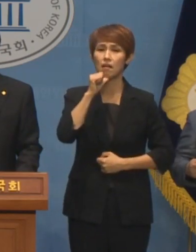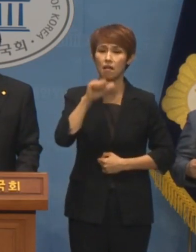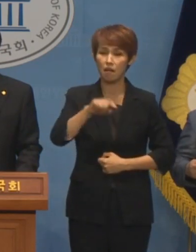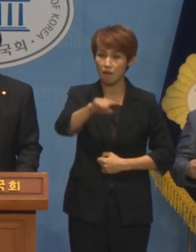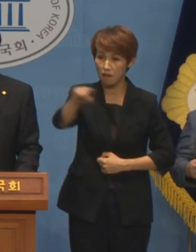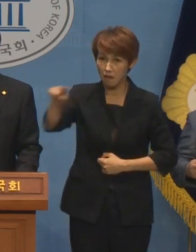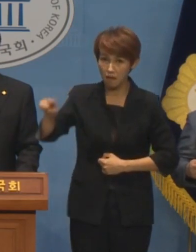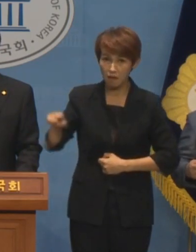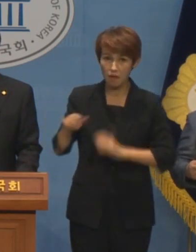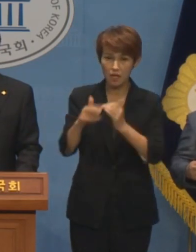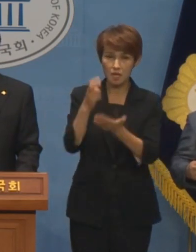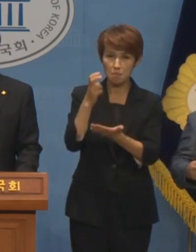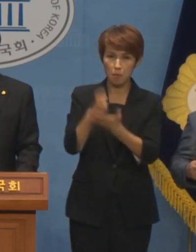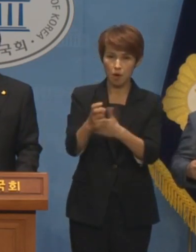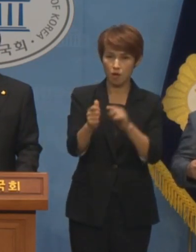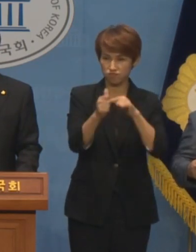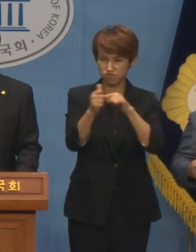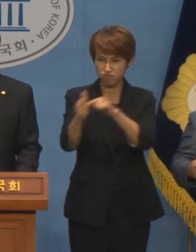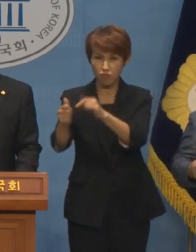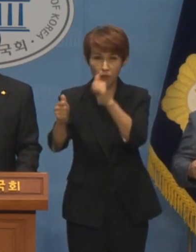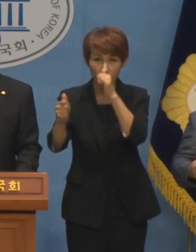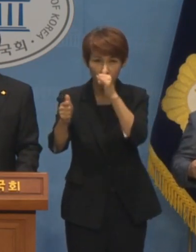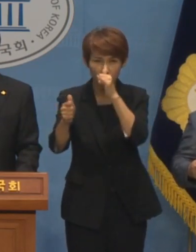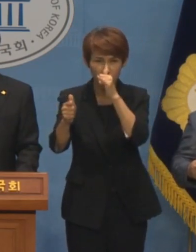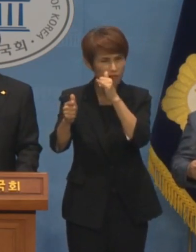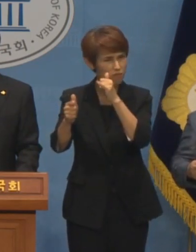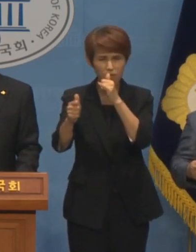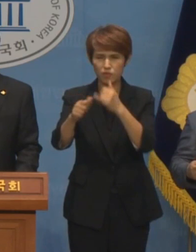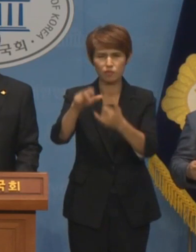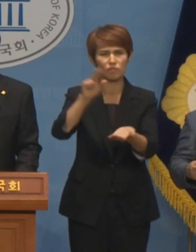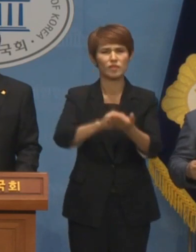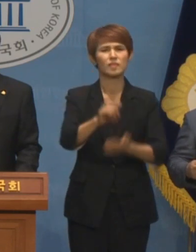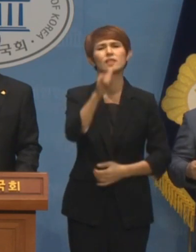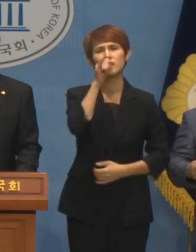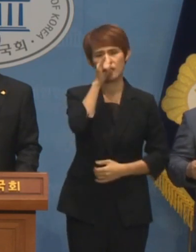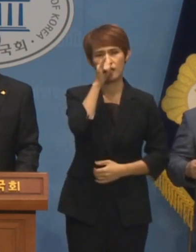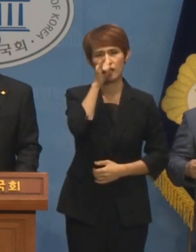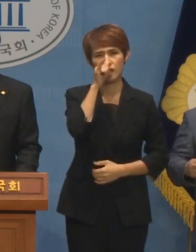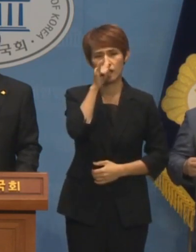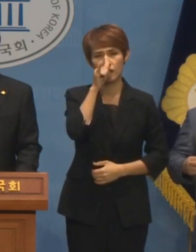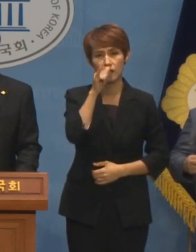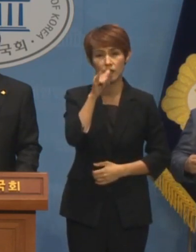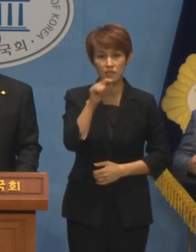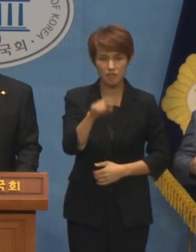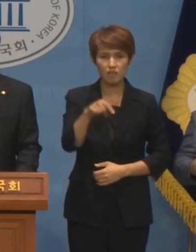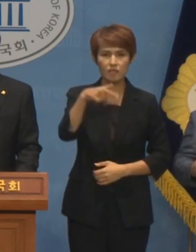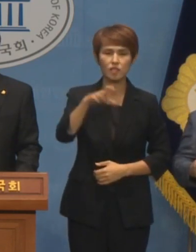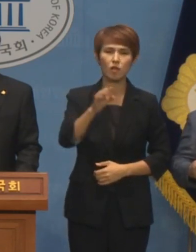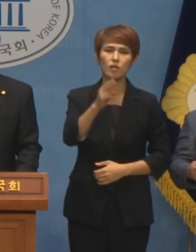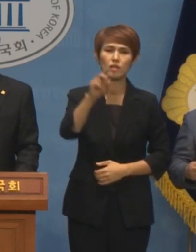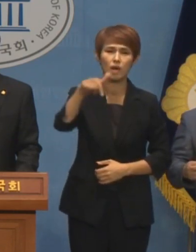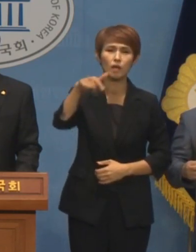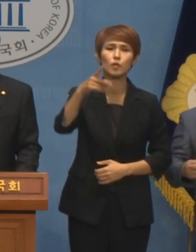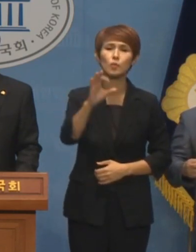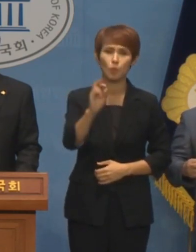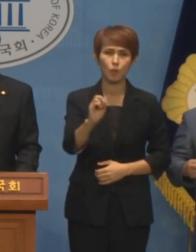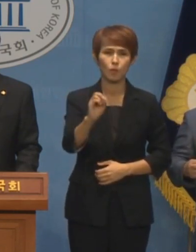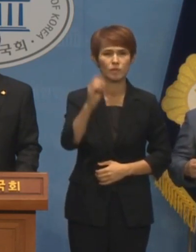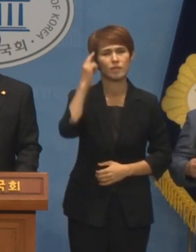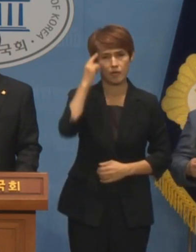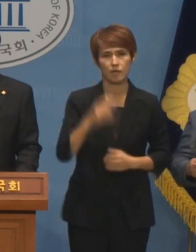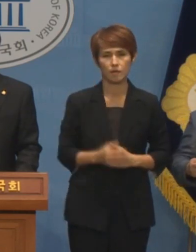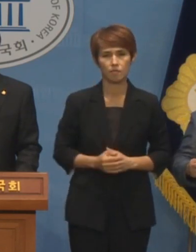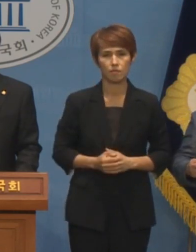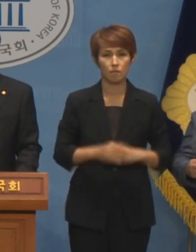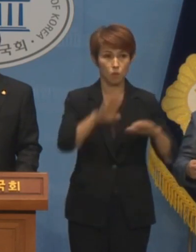사람들에게만 적용된다고 한다면 그것은 있을 수 없다라고 하는 것이 다산의 생각이었습니다. 현명한 군주